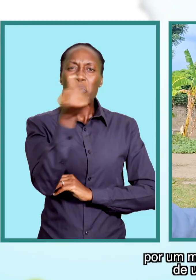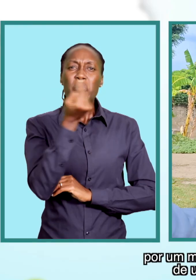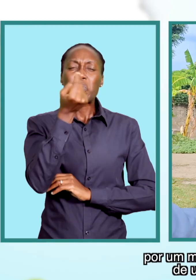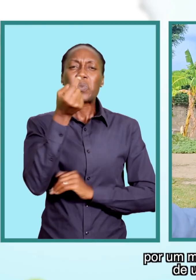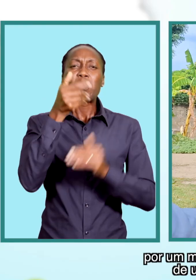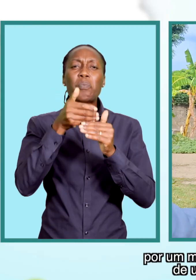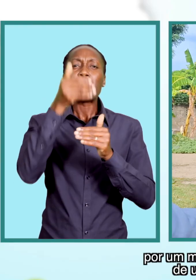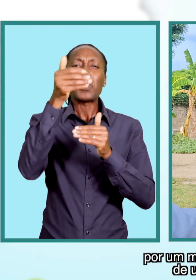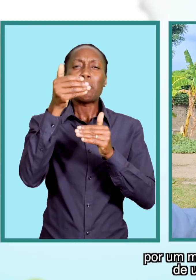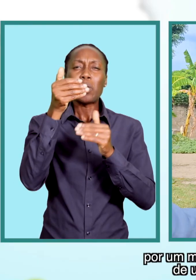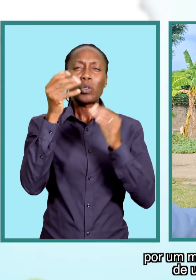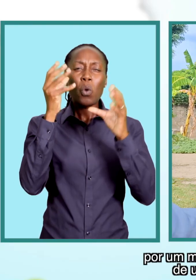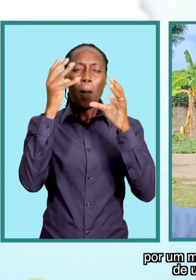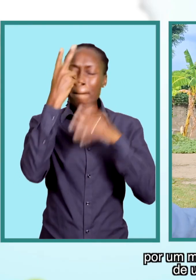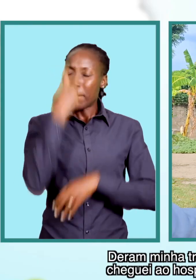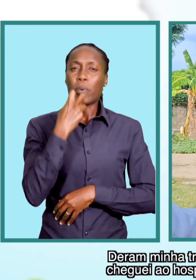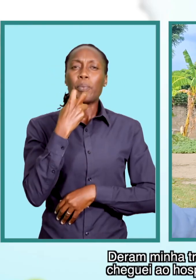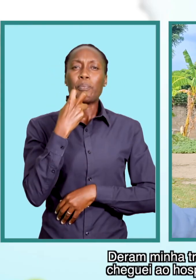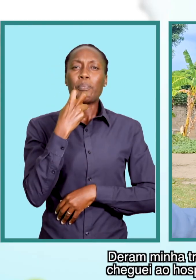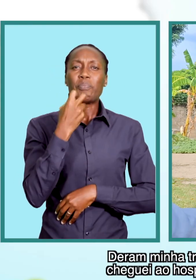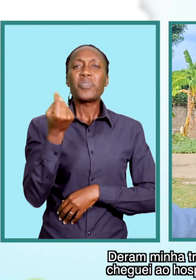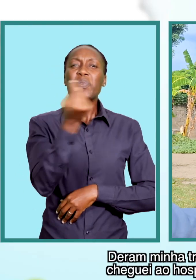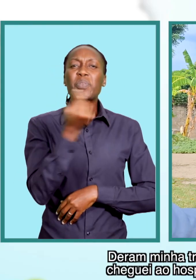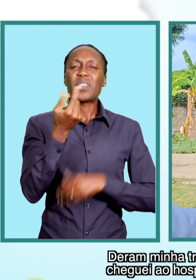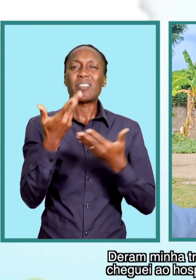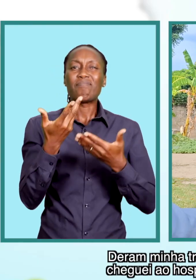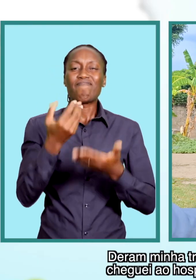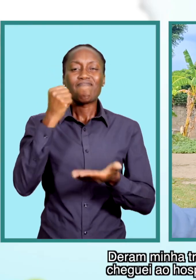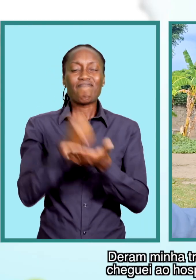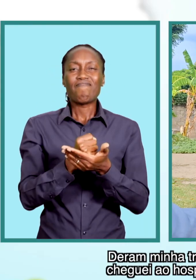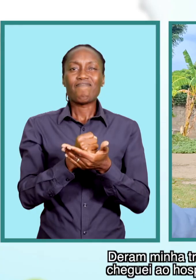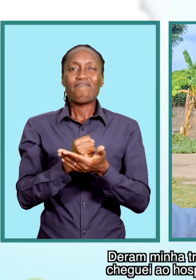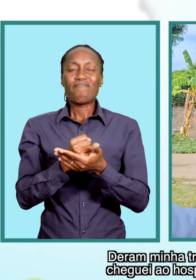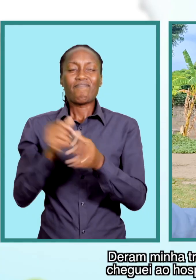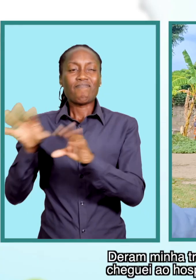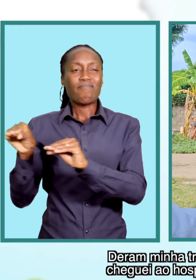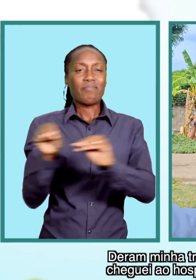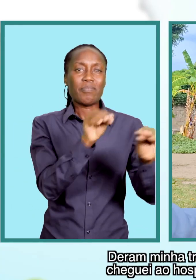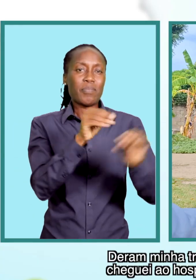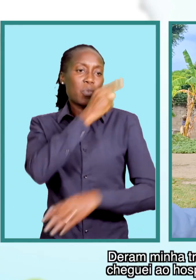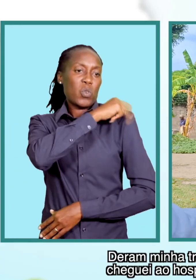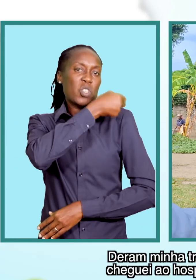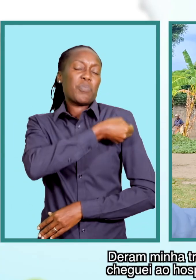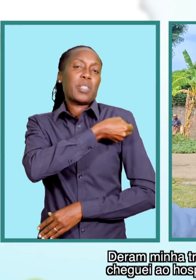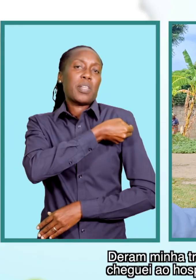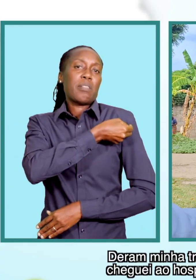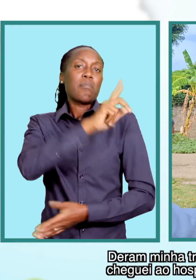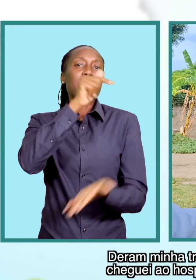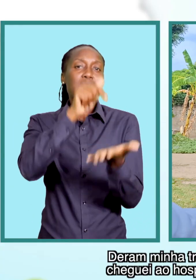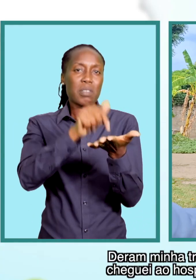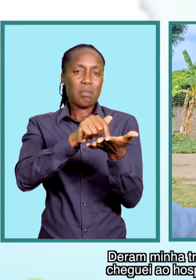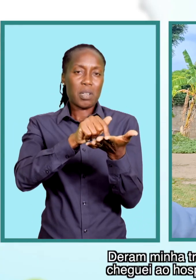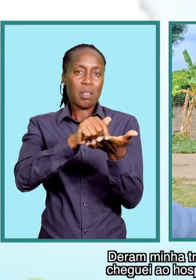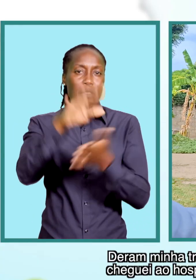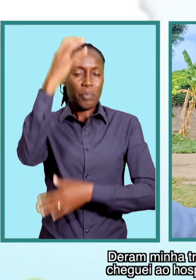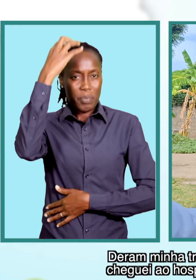o olho voltou a fechar. Deram minha transferência para o Hospital Central. Quando cheguei ao Hospital